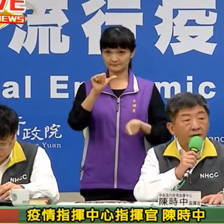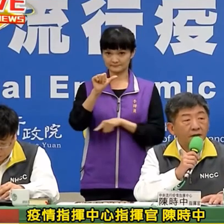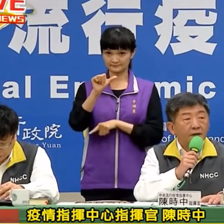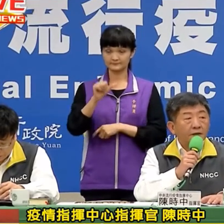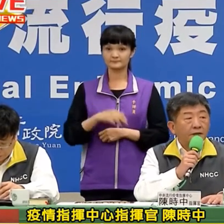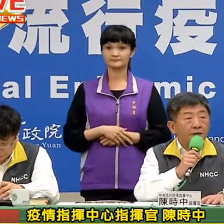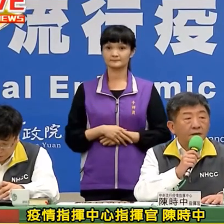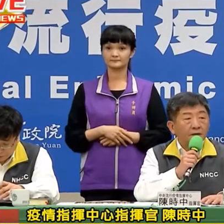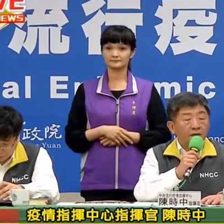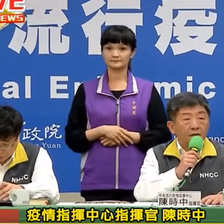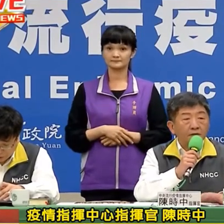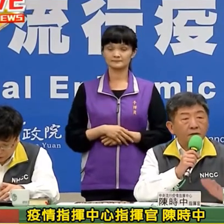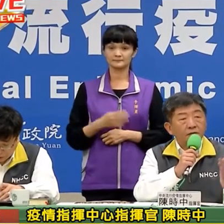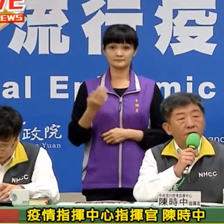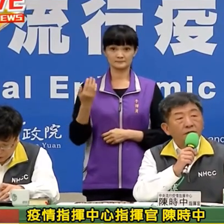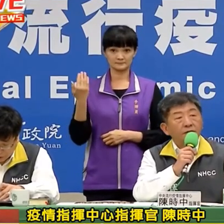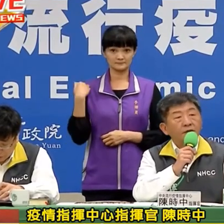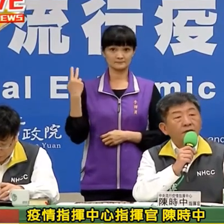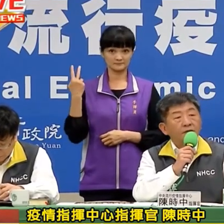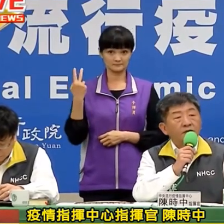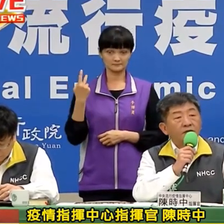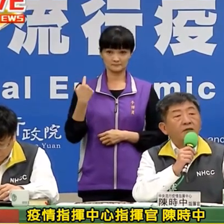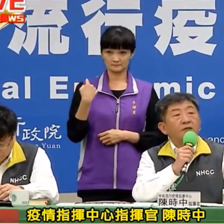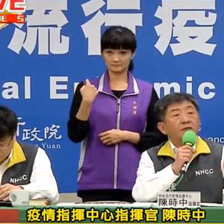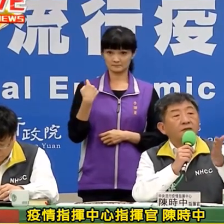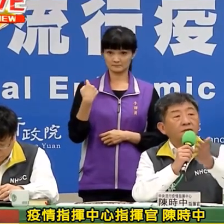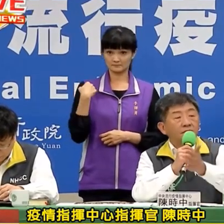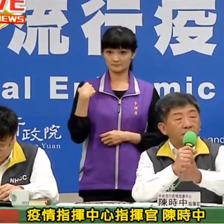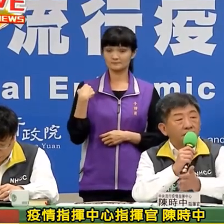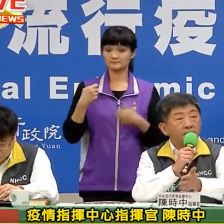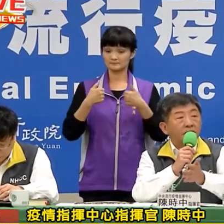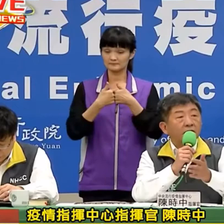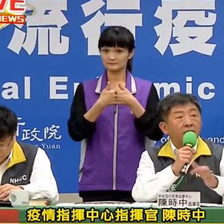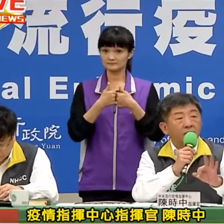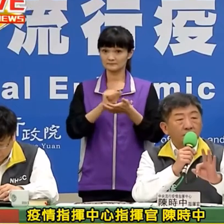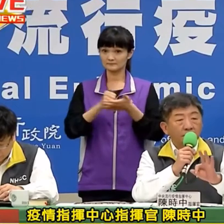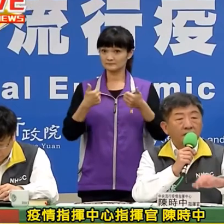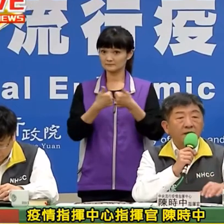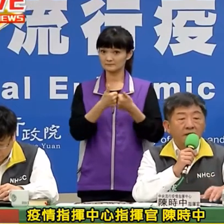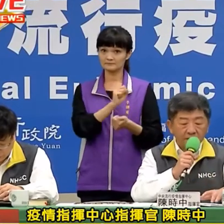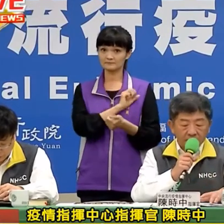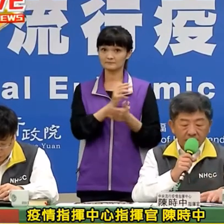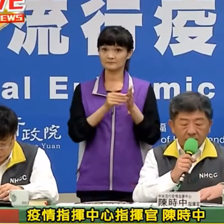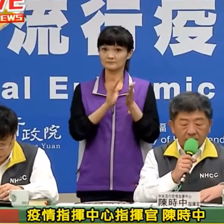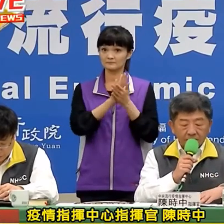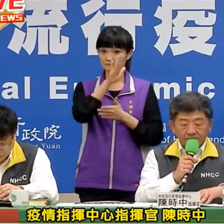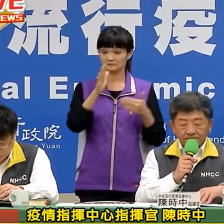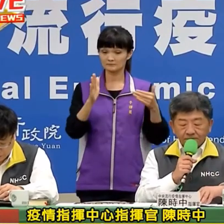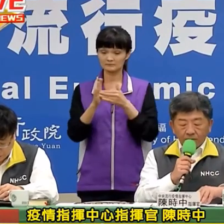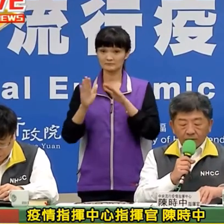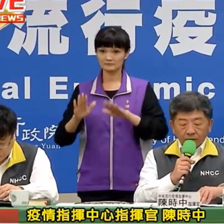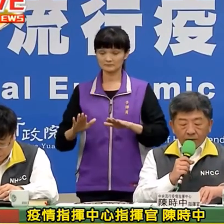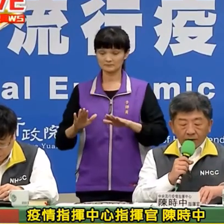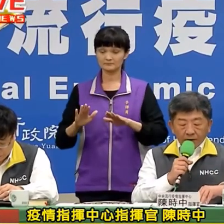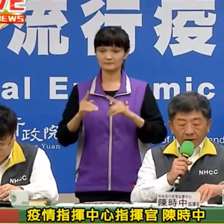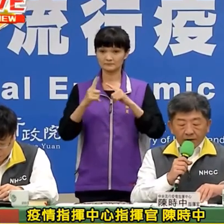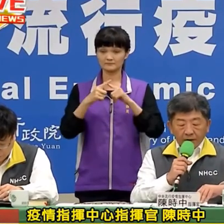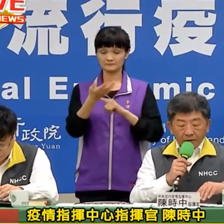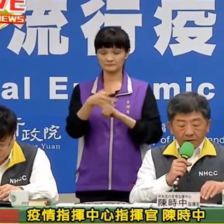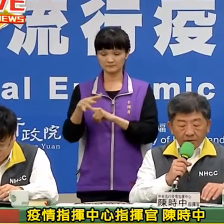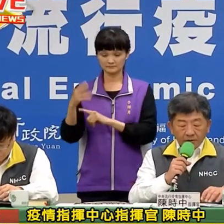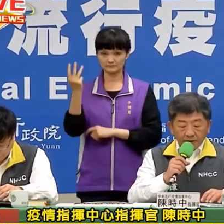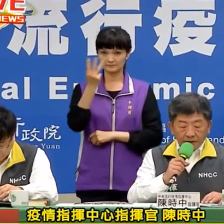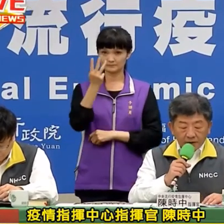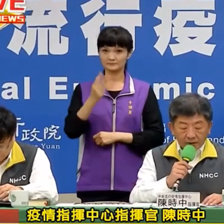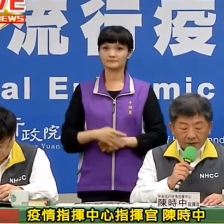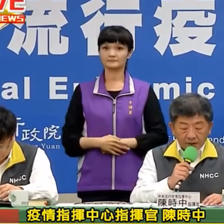前面的2例。到昨天晚上记者会之后到现在有3例的死亡。